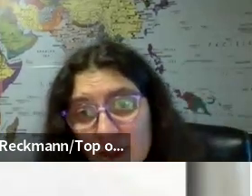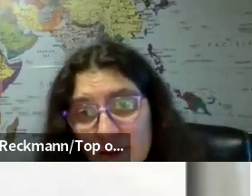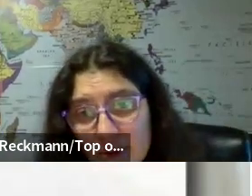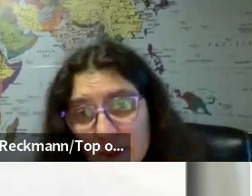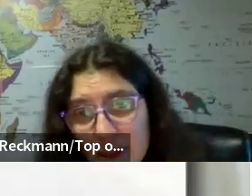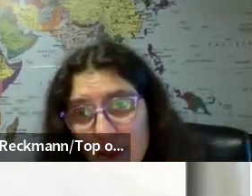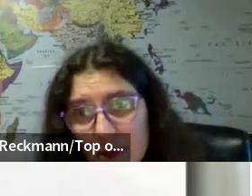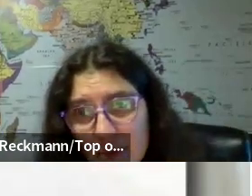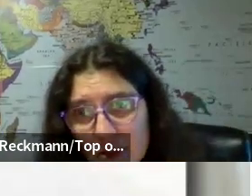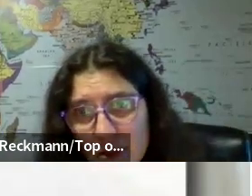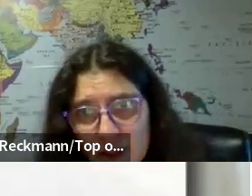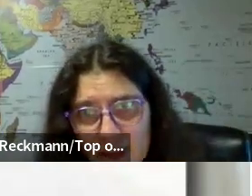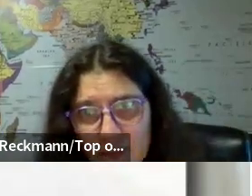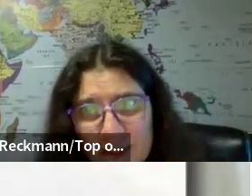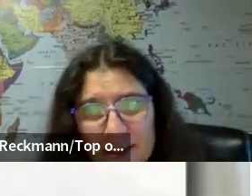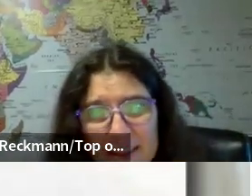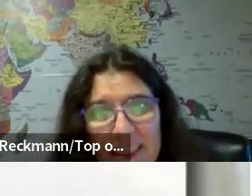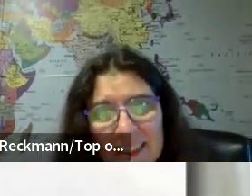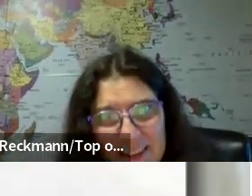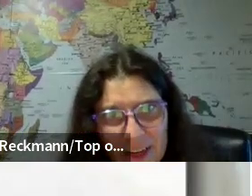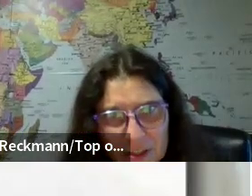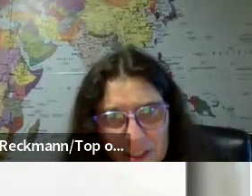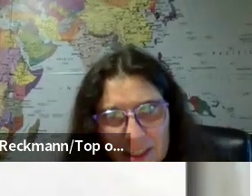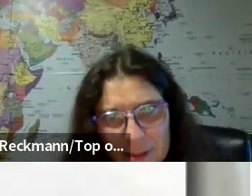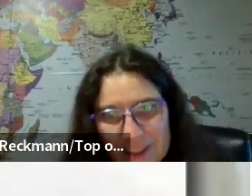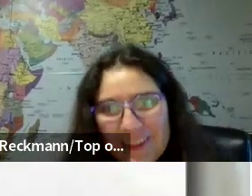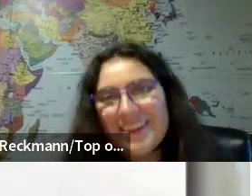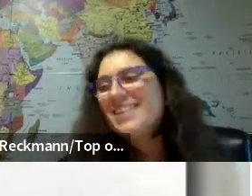Definitivamente no cabe. Pues miren los espacios, no nos da. Y en este baño, ¿qué creen ustedes?